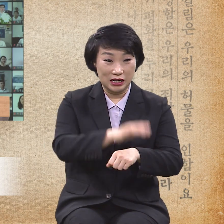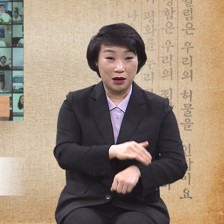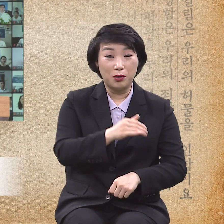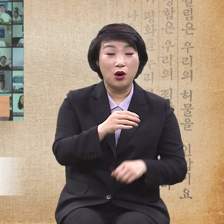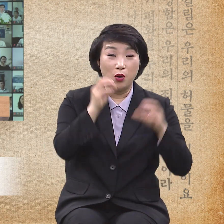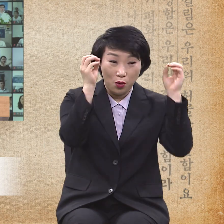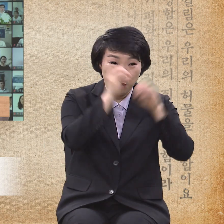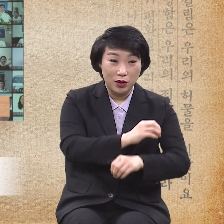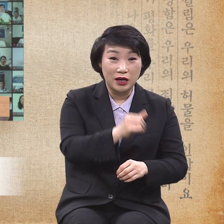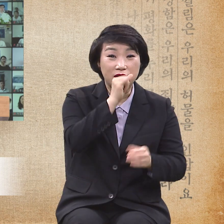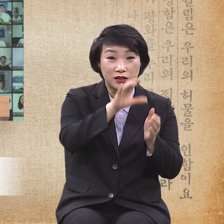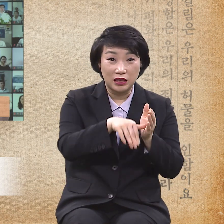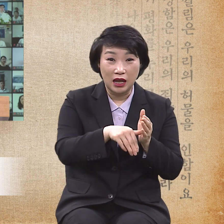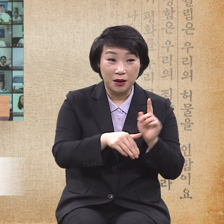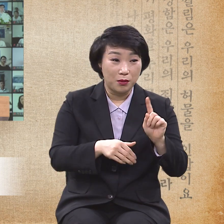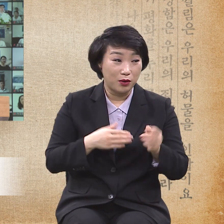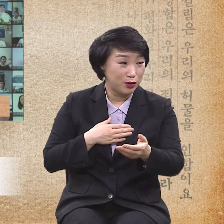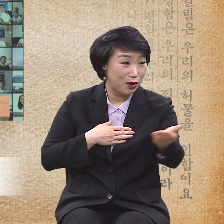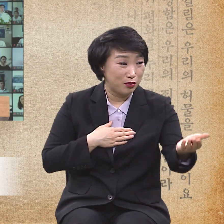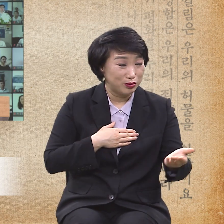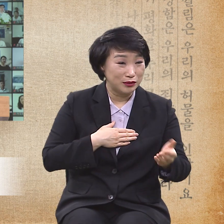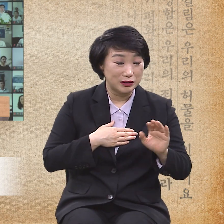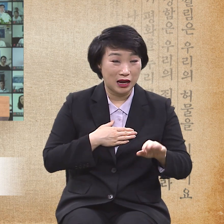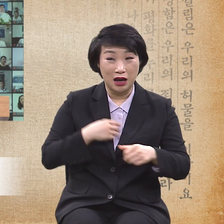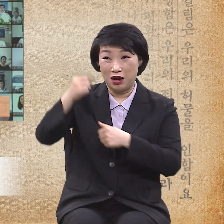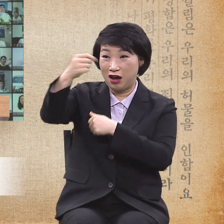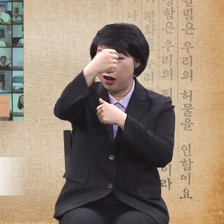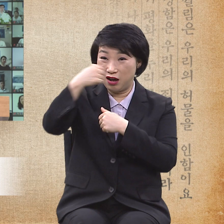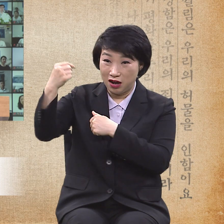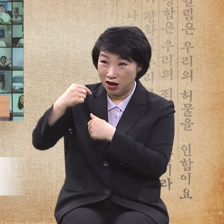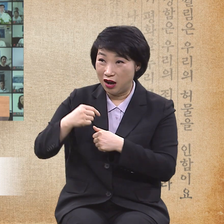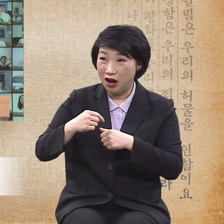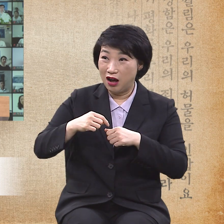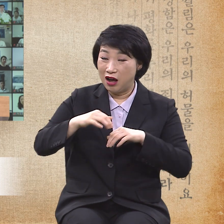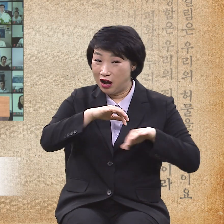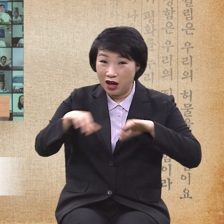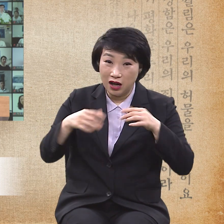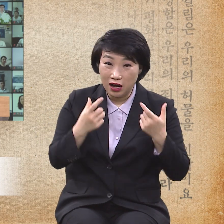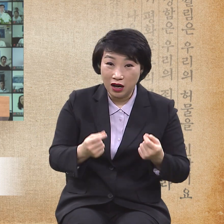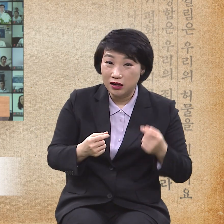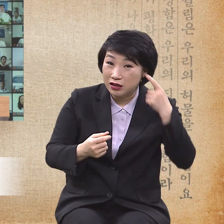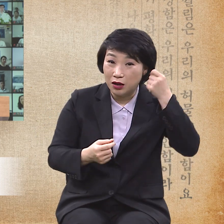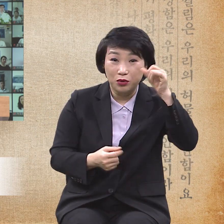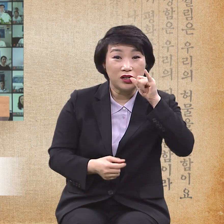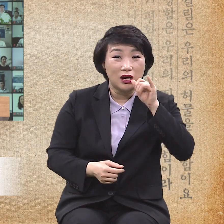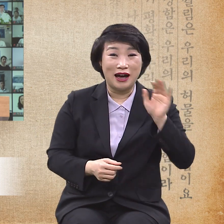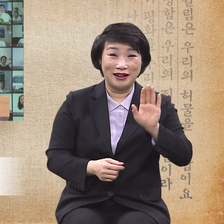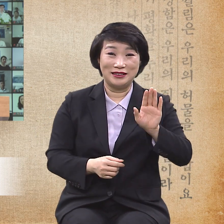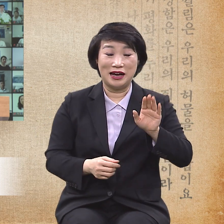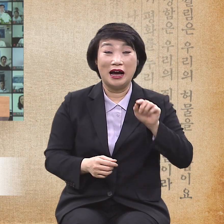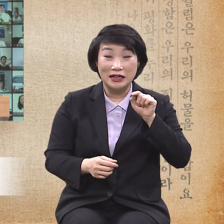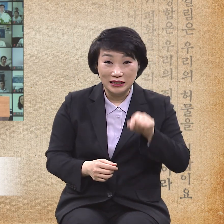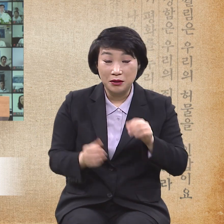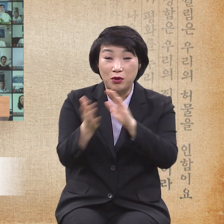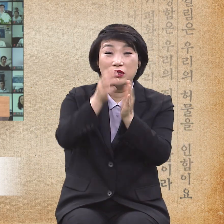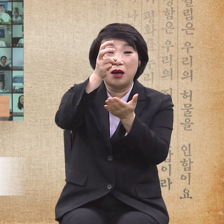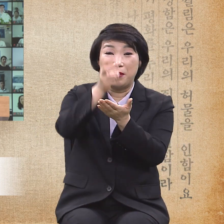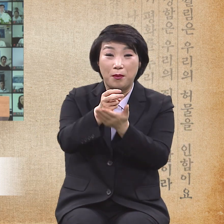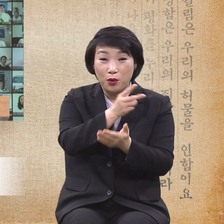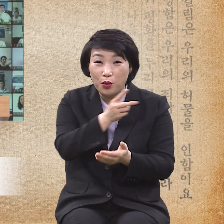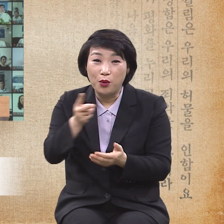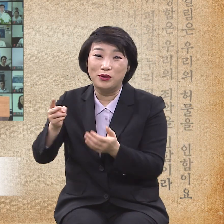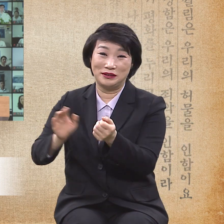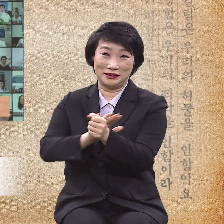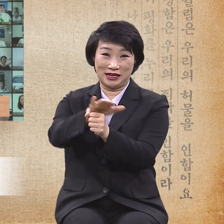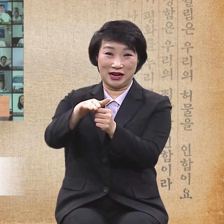알면 그냥 이래라 저래라 간섭하는 줄 알지만 바로 그것이